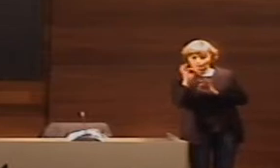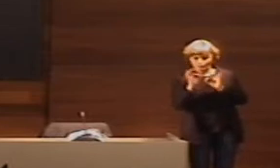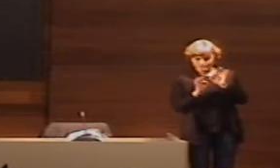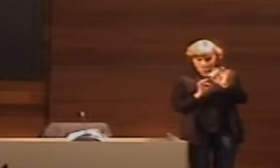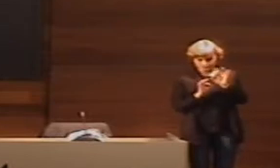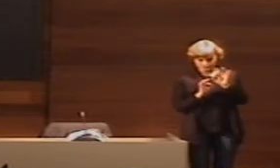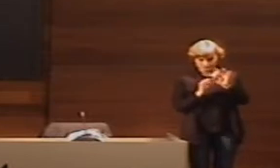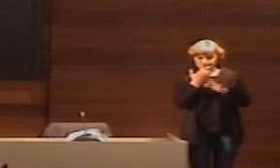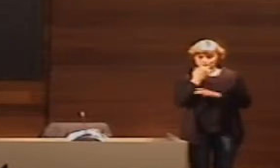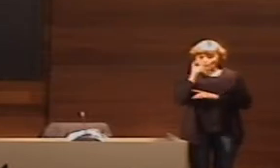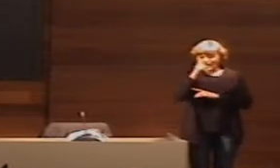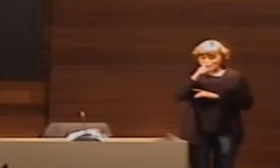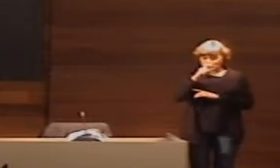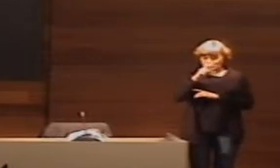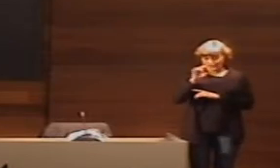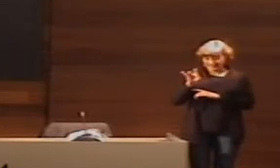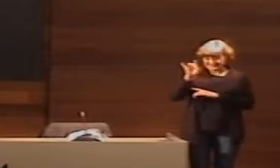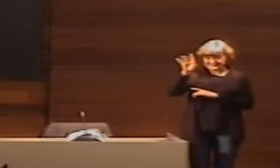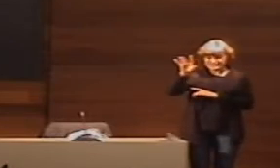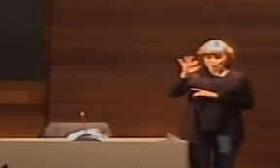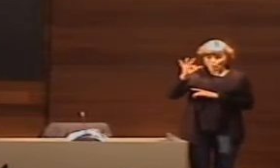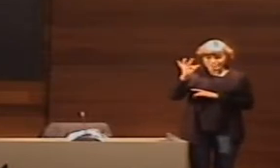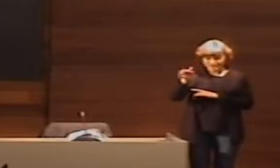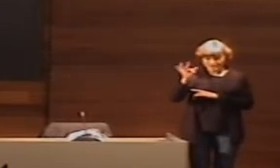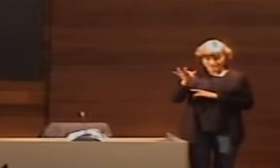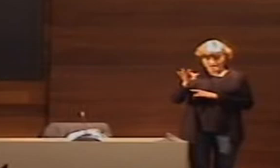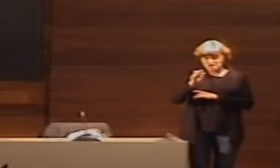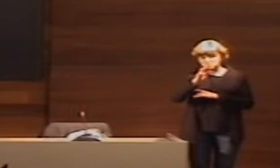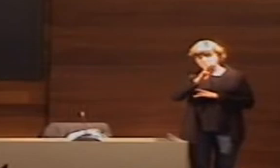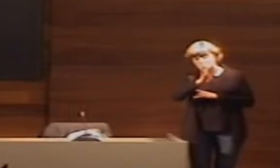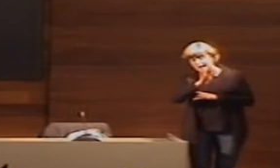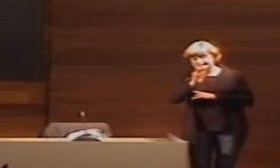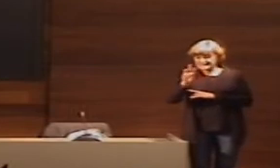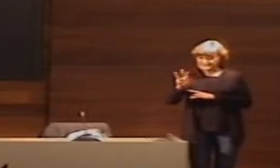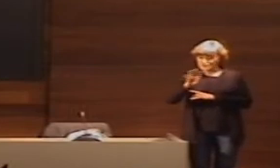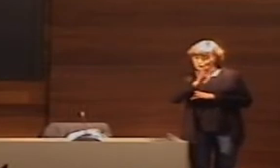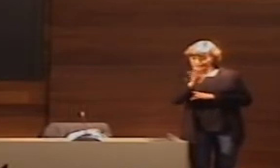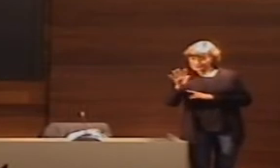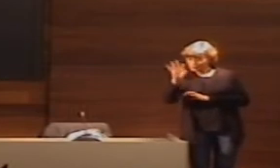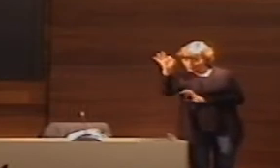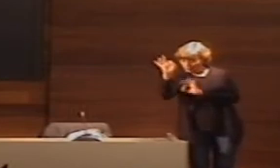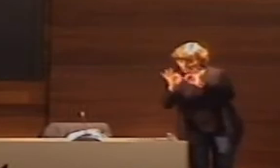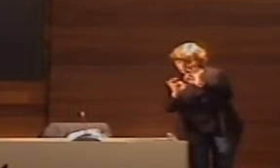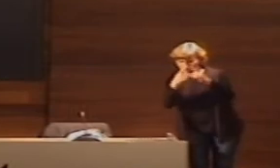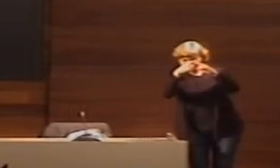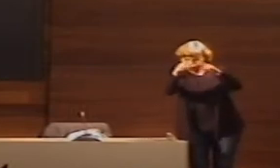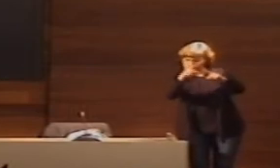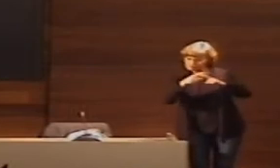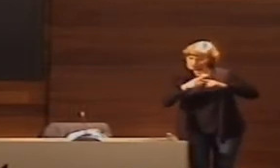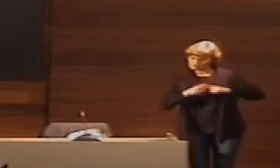la de Chingudi es de un 43-44%. Las diferencias son muy